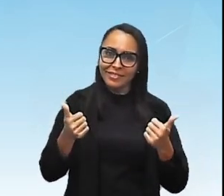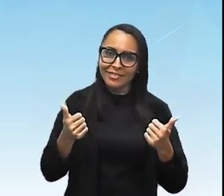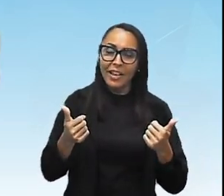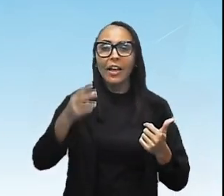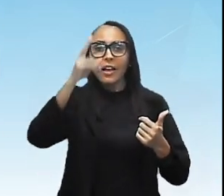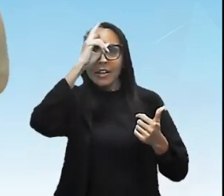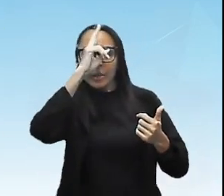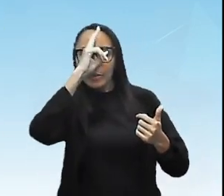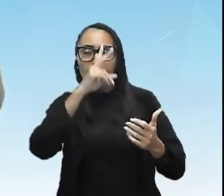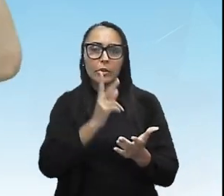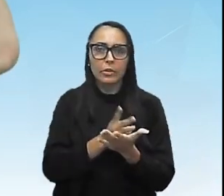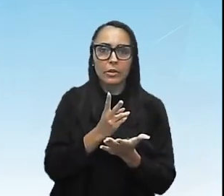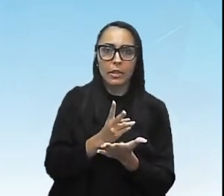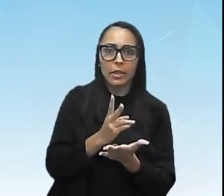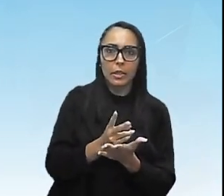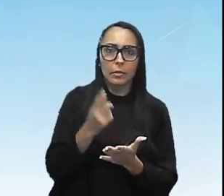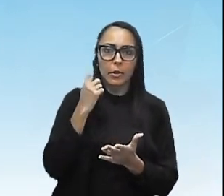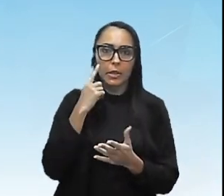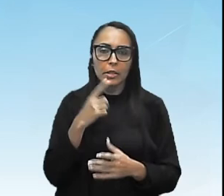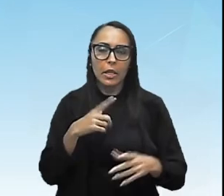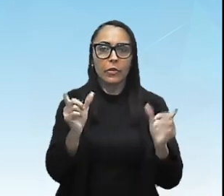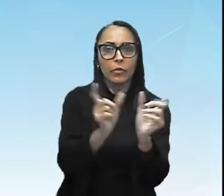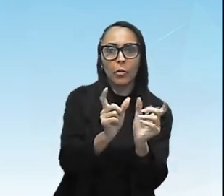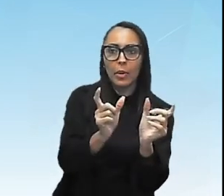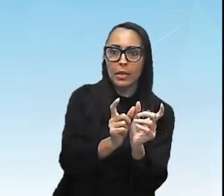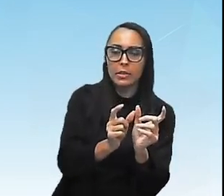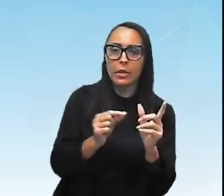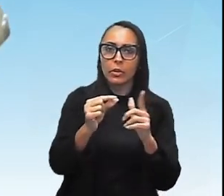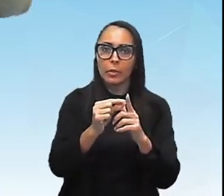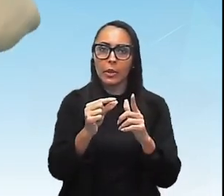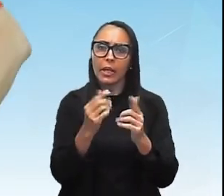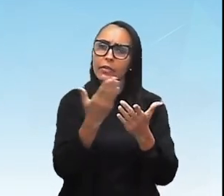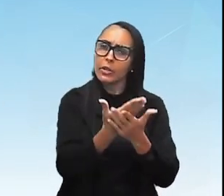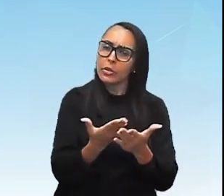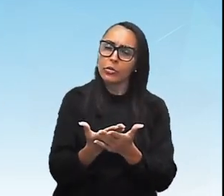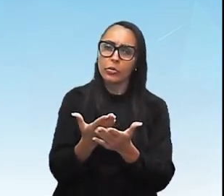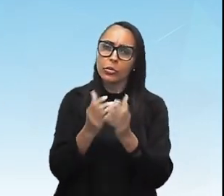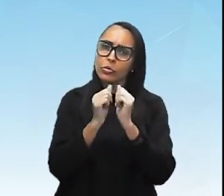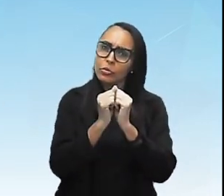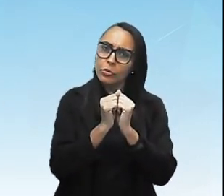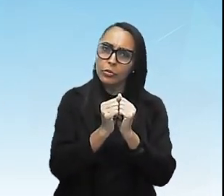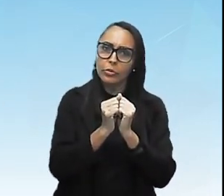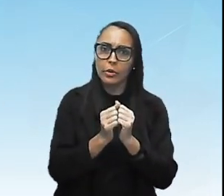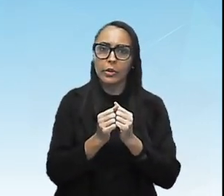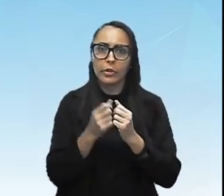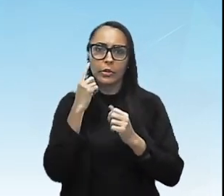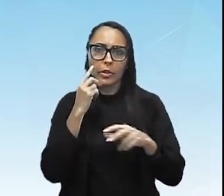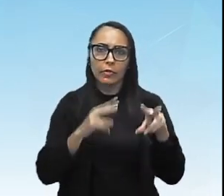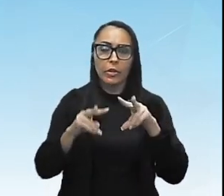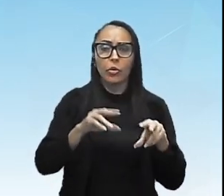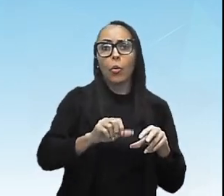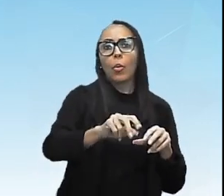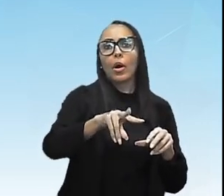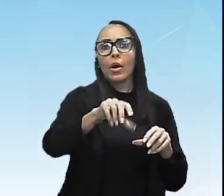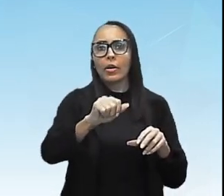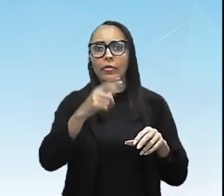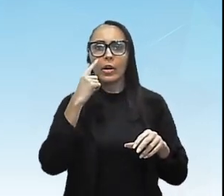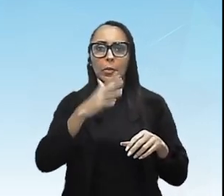o processo de formação das palavras. Estudem conosco. Veja aí o nosso AVA, nosso